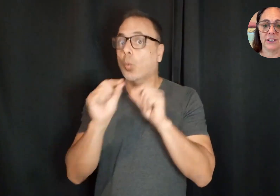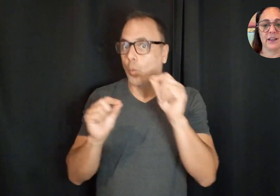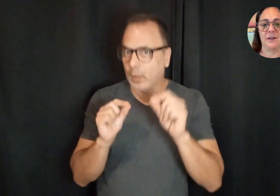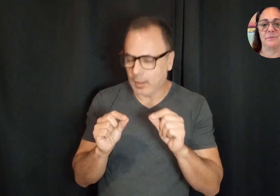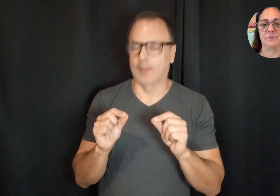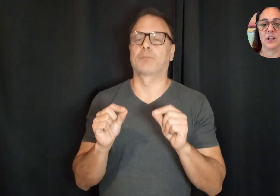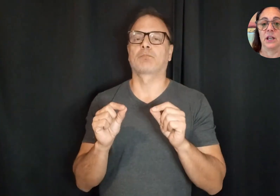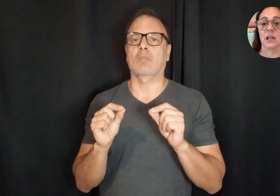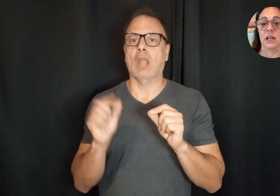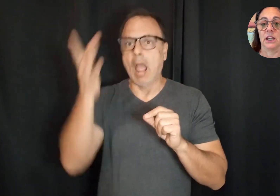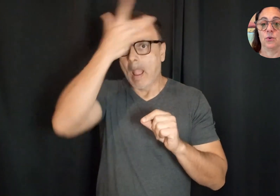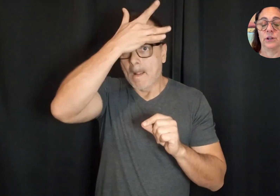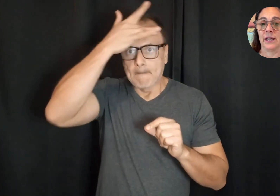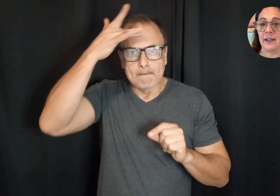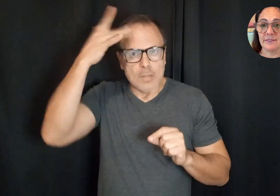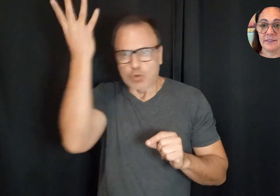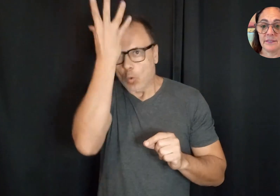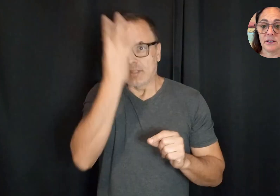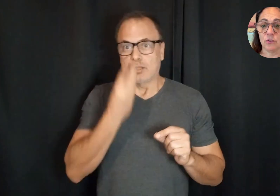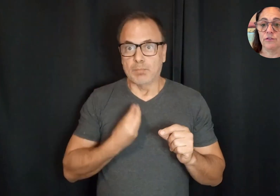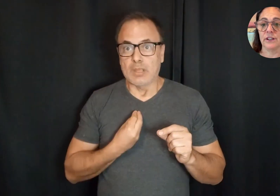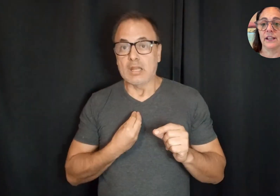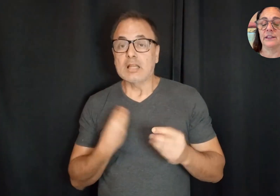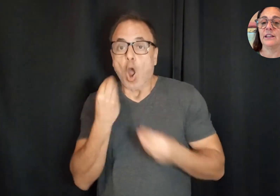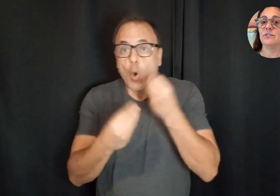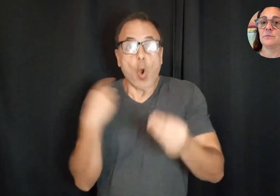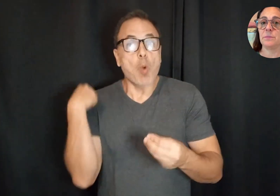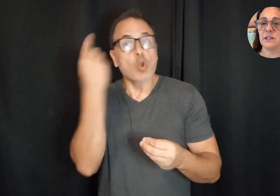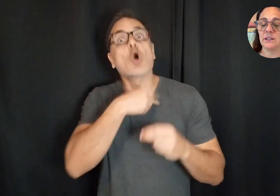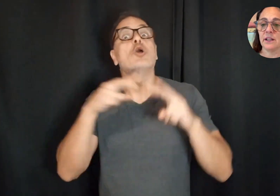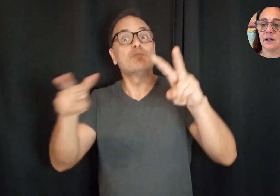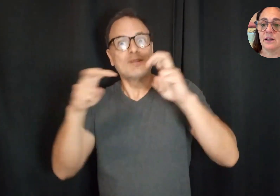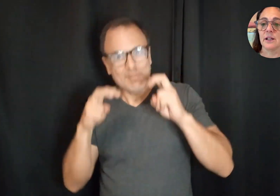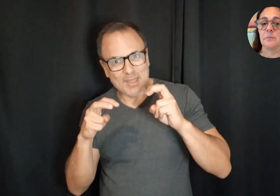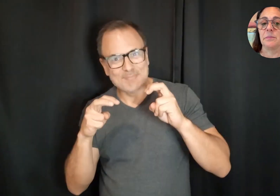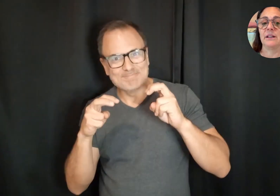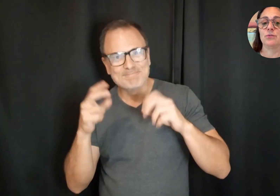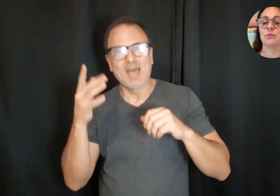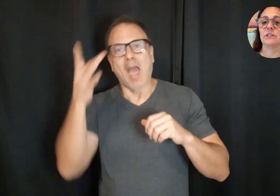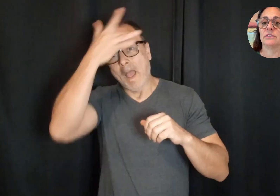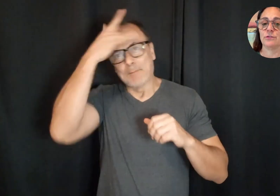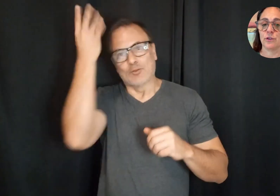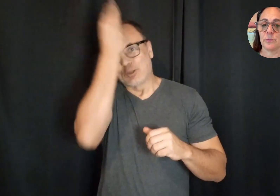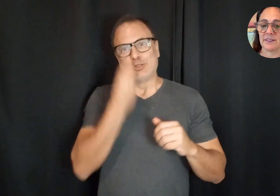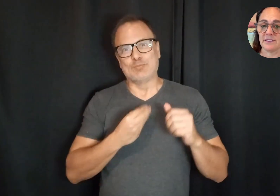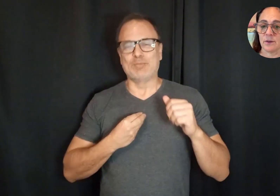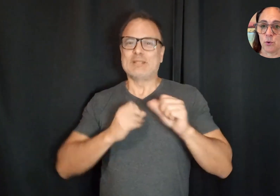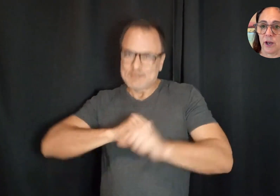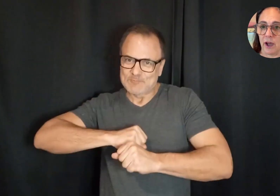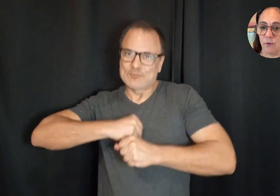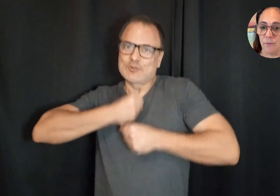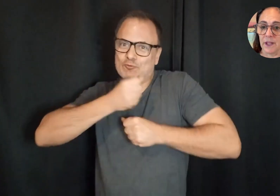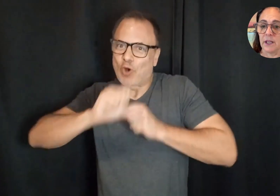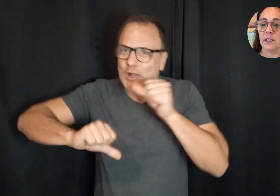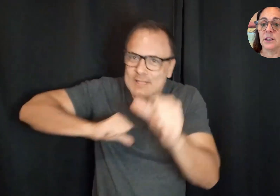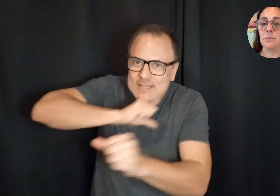é: reconhece-se o verdadeiro espírita pela sua transformação moral e